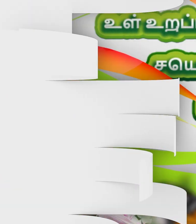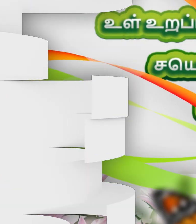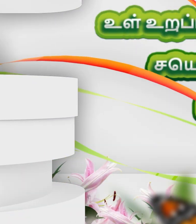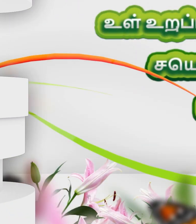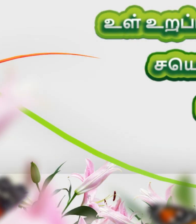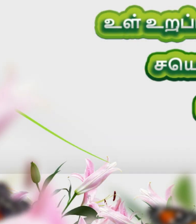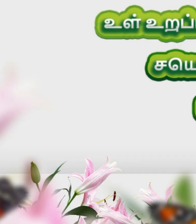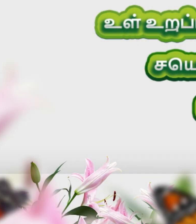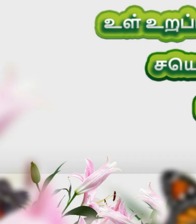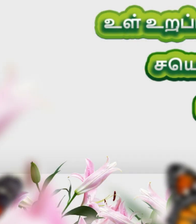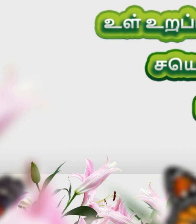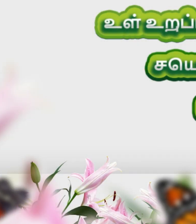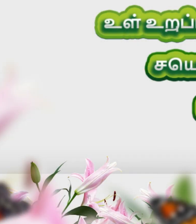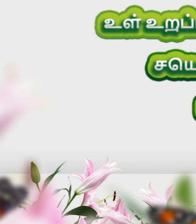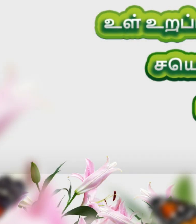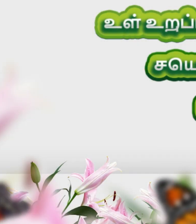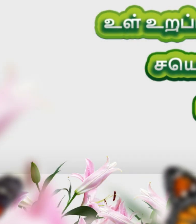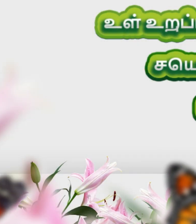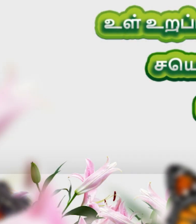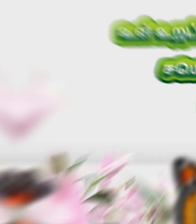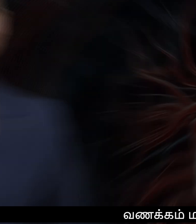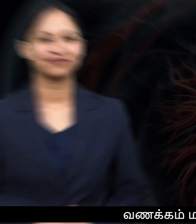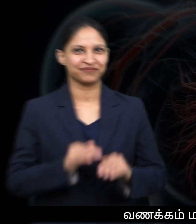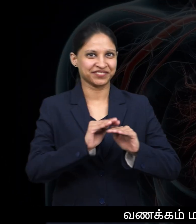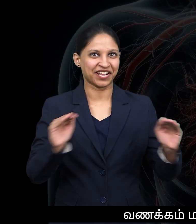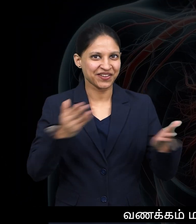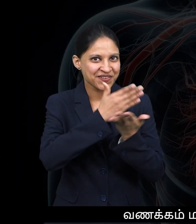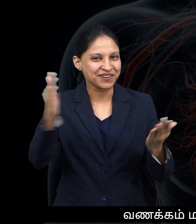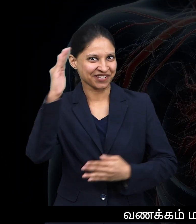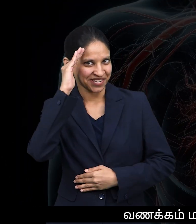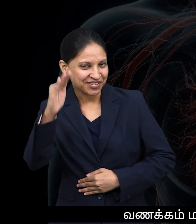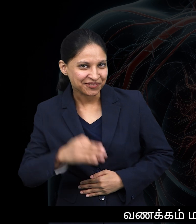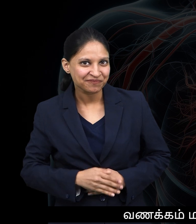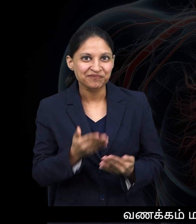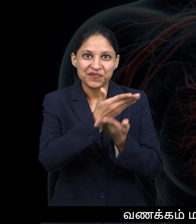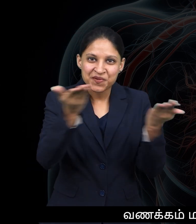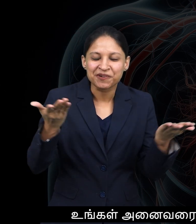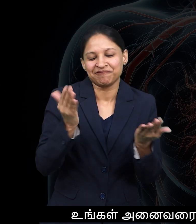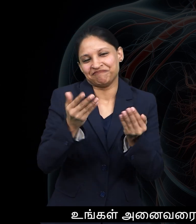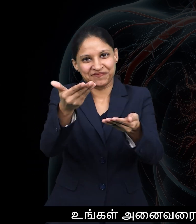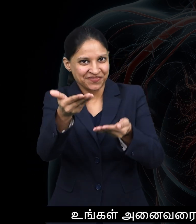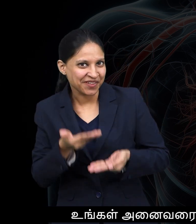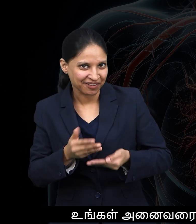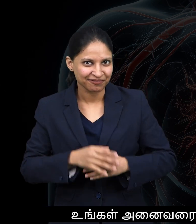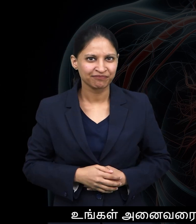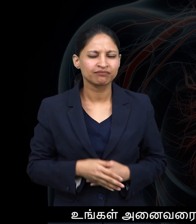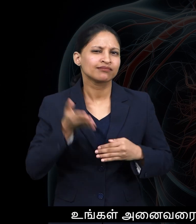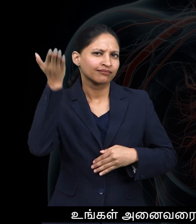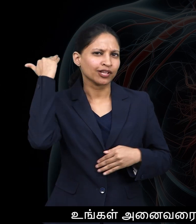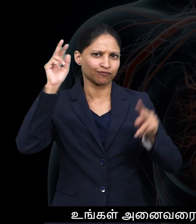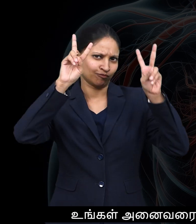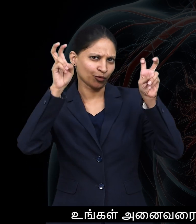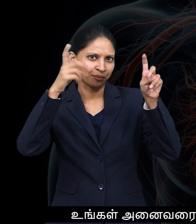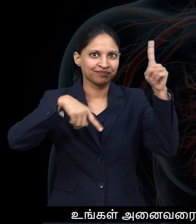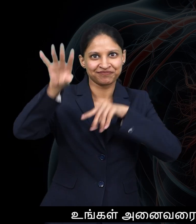உள்ளுறுப்புகளும் அவற்றின் செயல்பாடுகளும் பகுதி 1. வணக்கம் மாணவ செல்வங்களே, உங்கள் அனைவரையும்